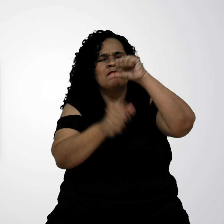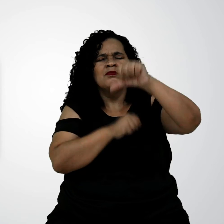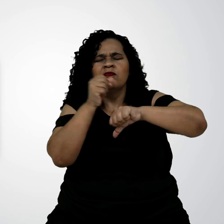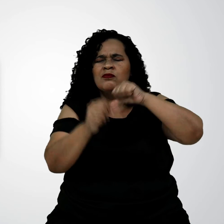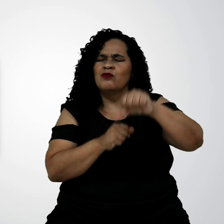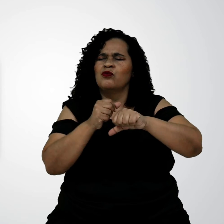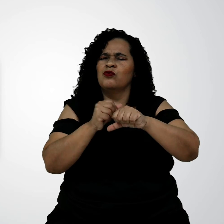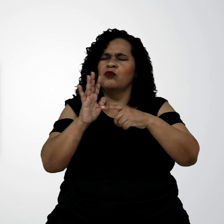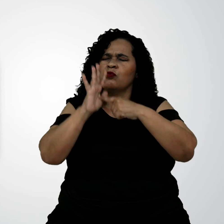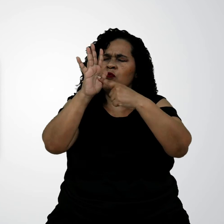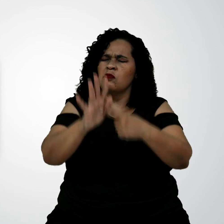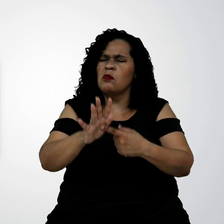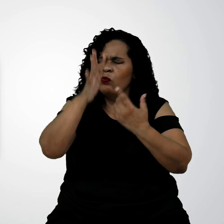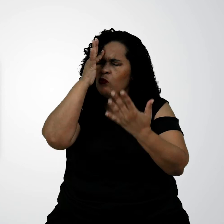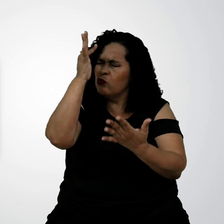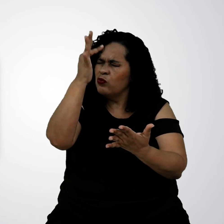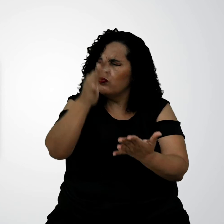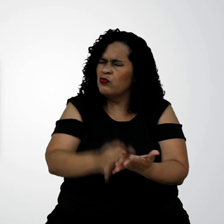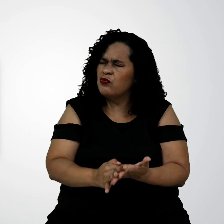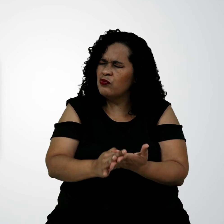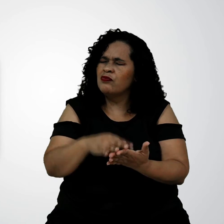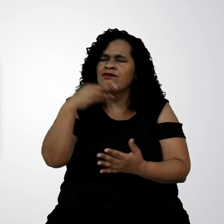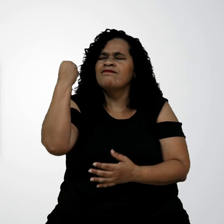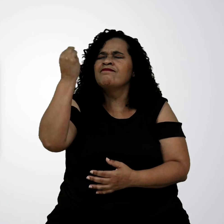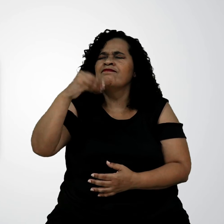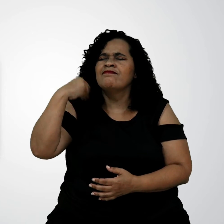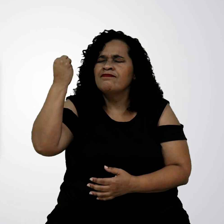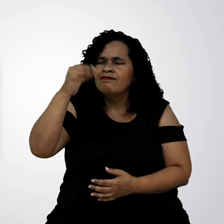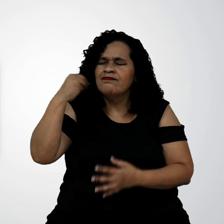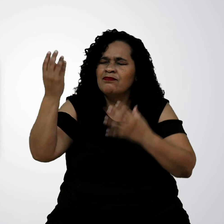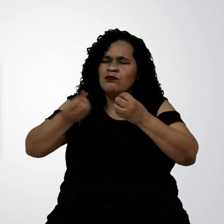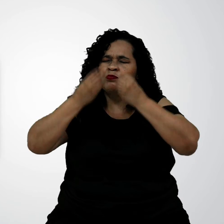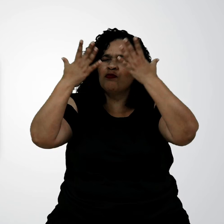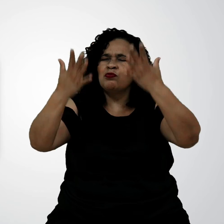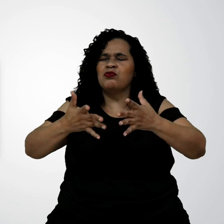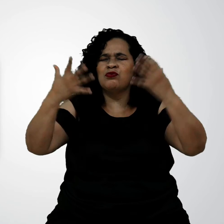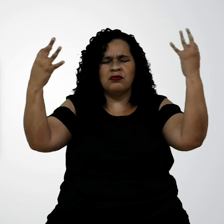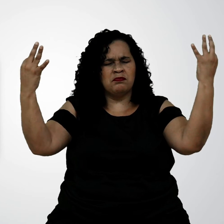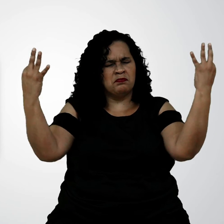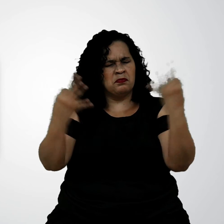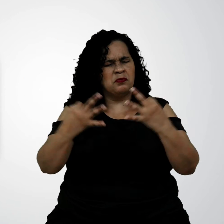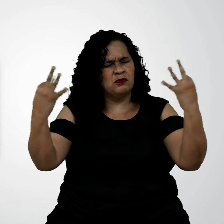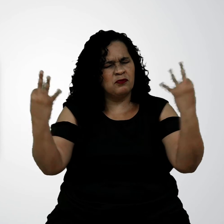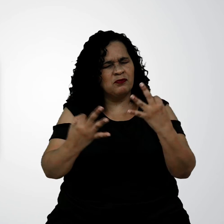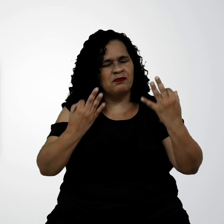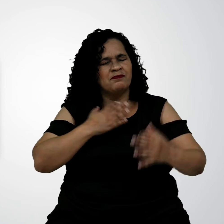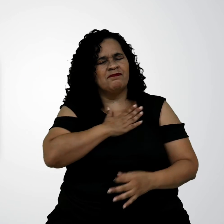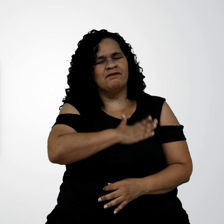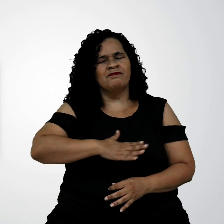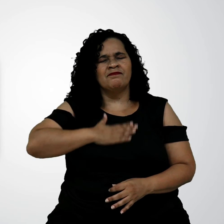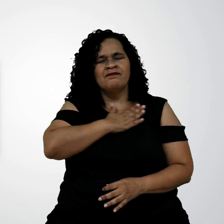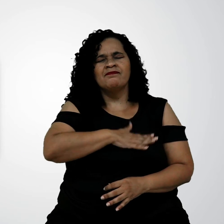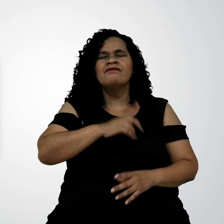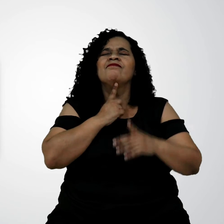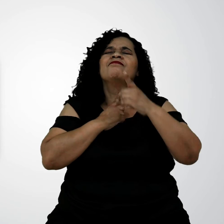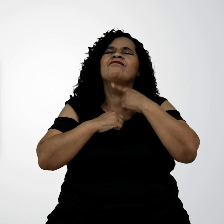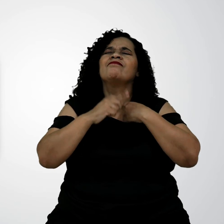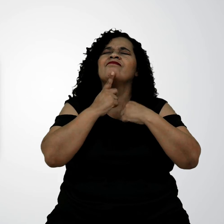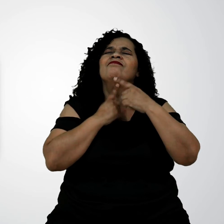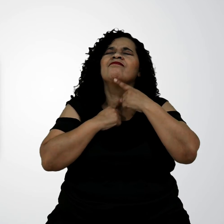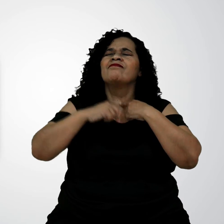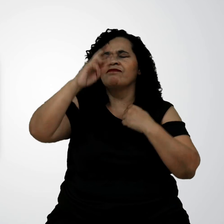serem transformados, para experimentarem a boa, perfeita e agradável vontade do